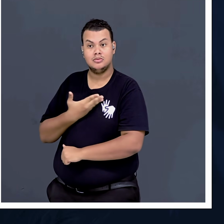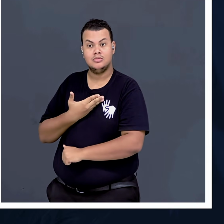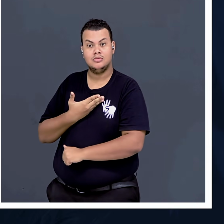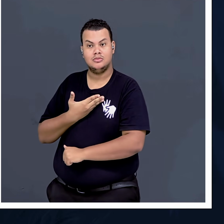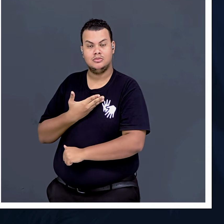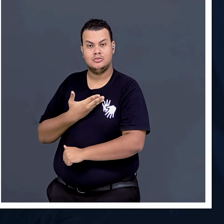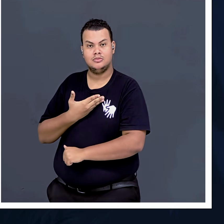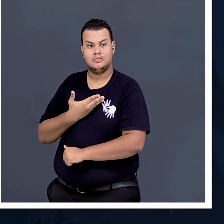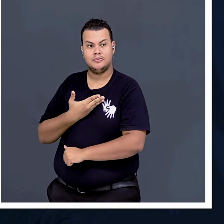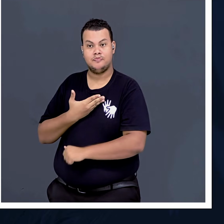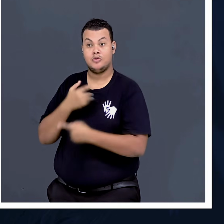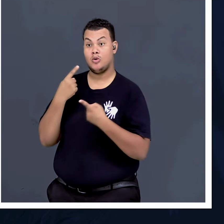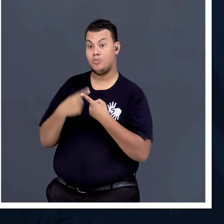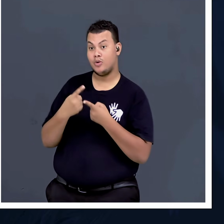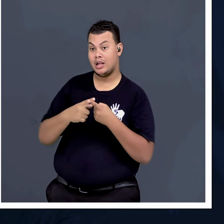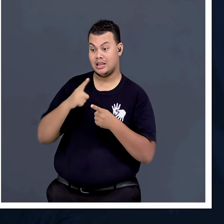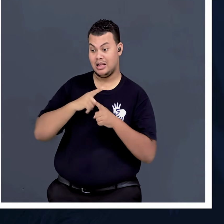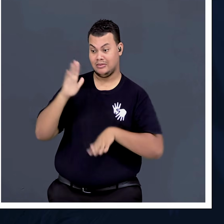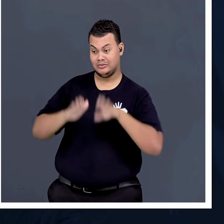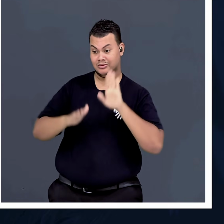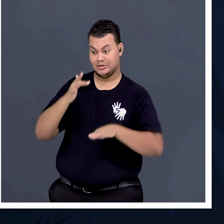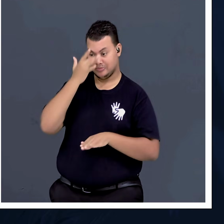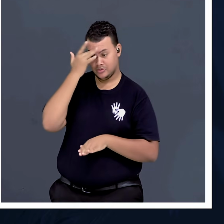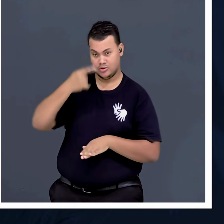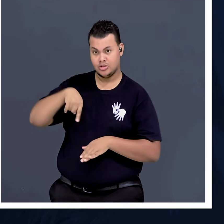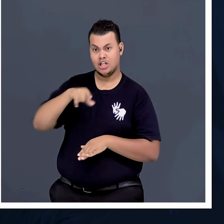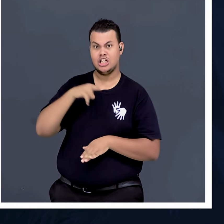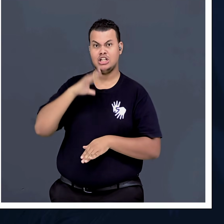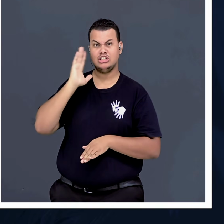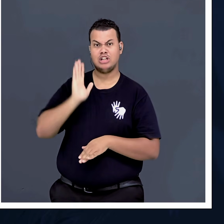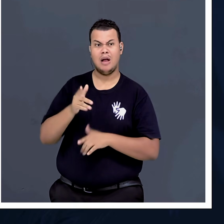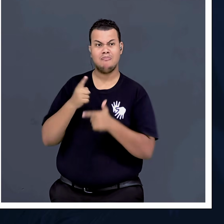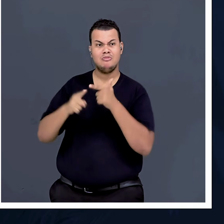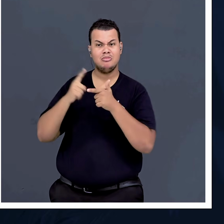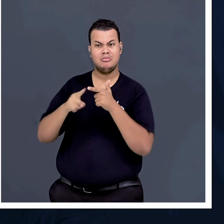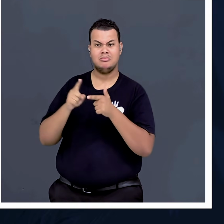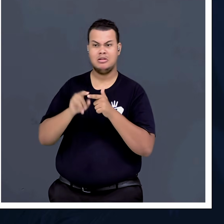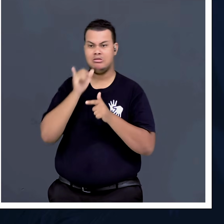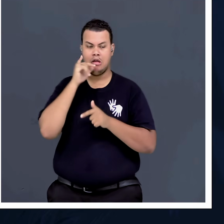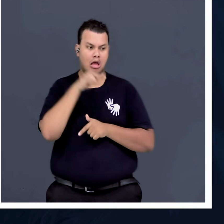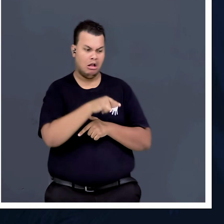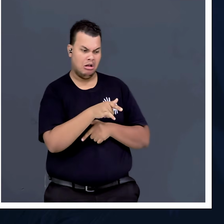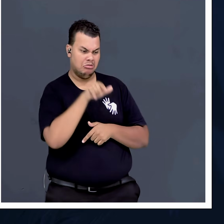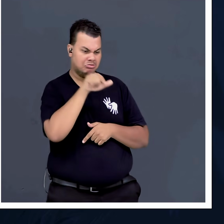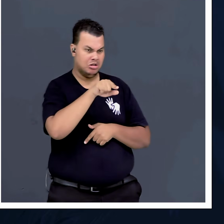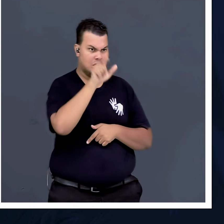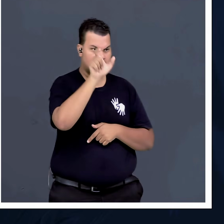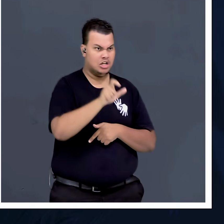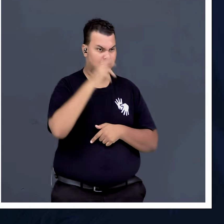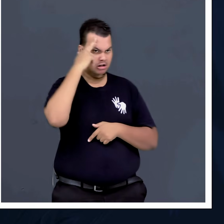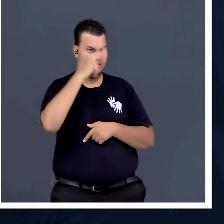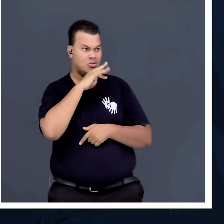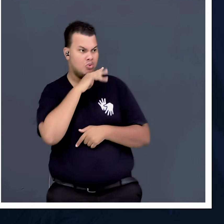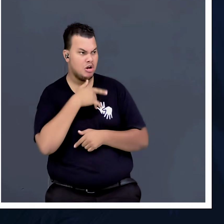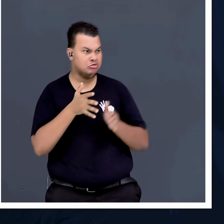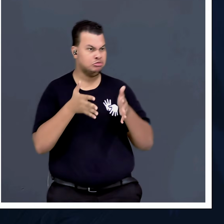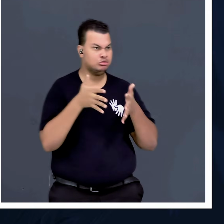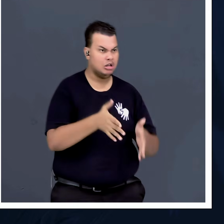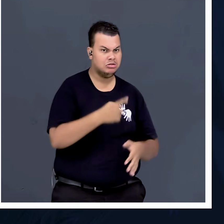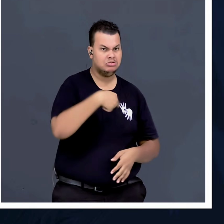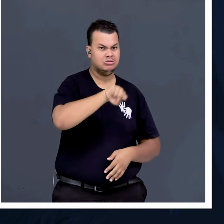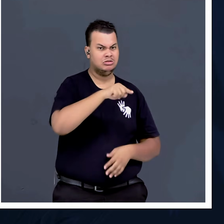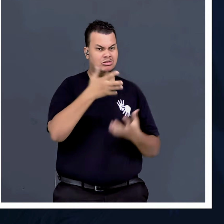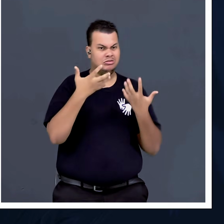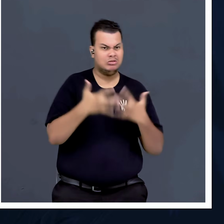naquele ambiente. Porque vai ter gente ali que já está contaminada, vai dizer, olha, aqui não presta, aquele chefe é chato, não